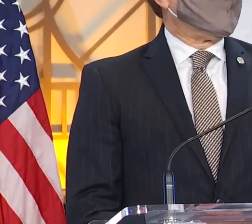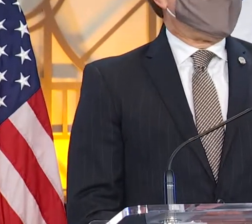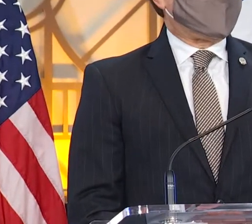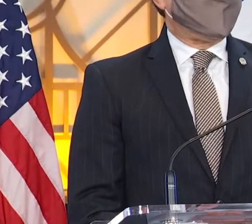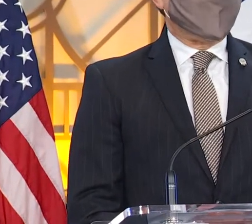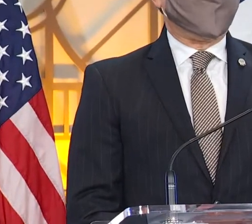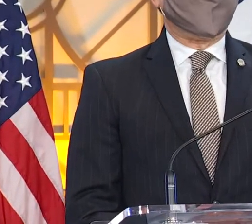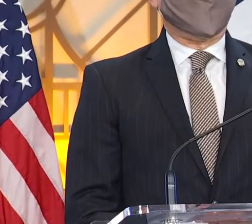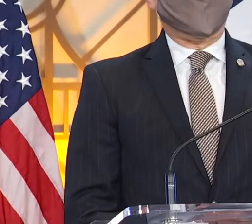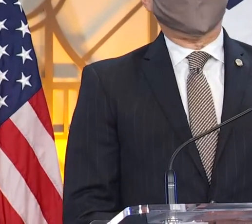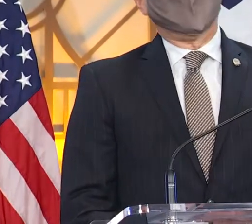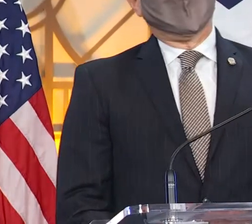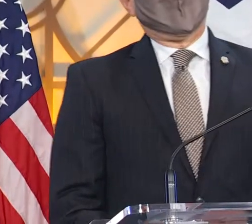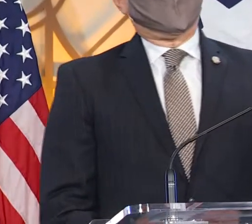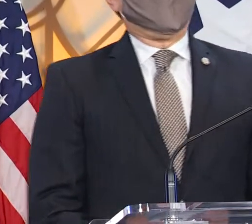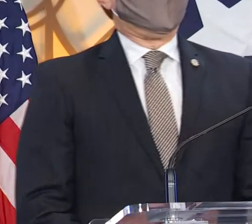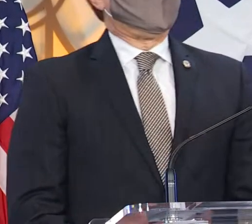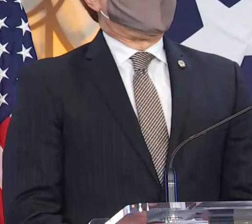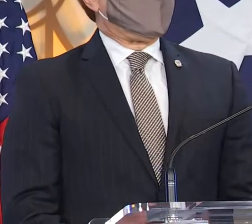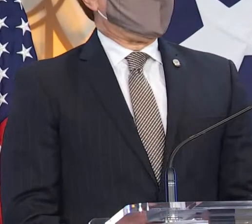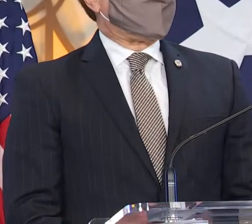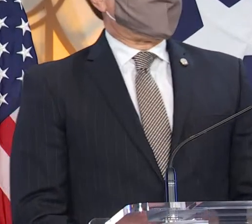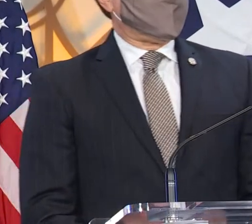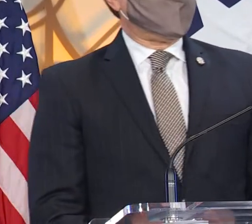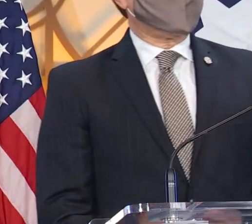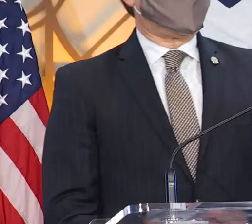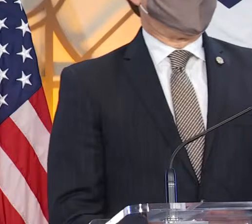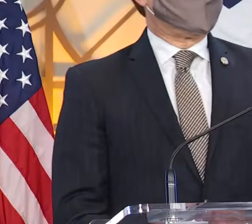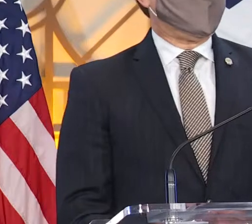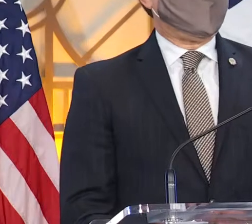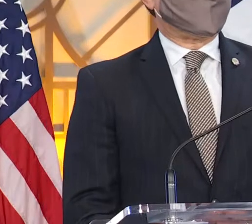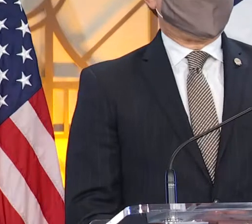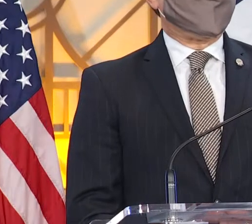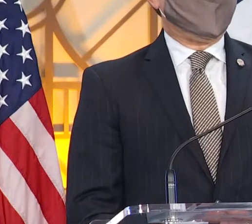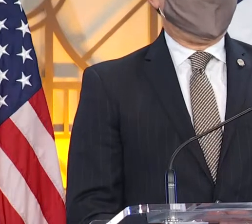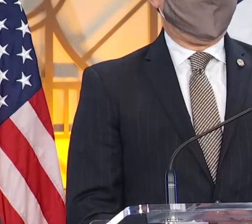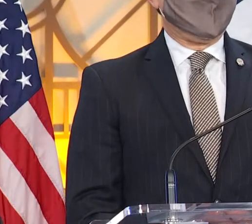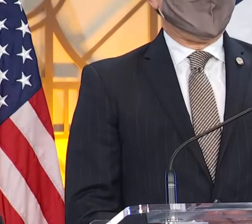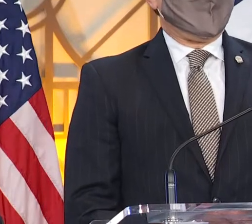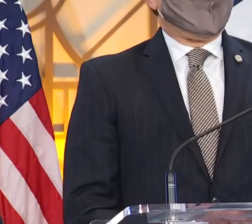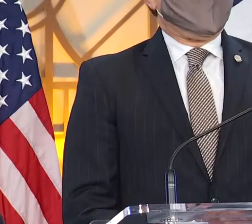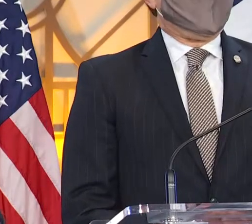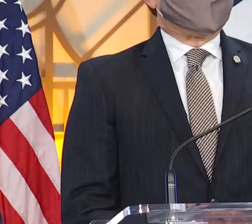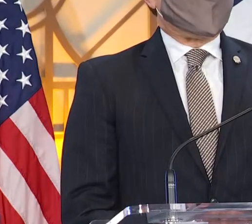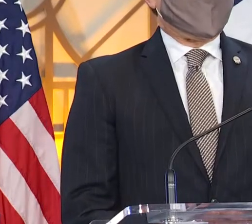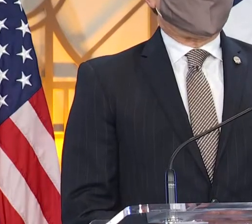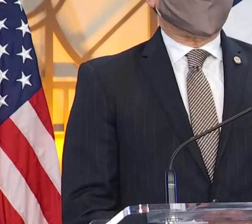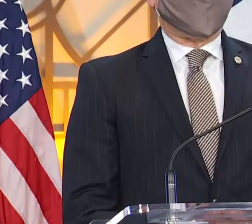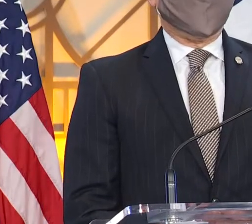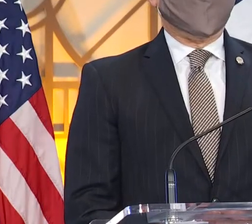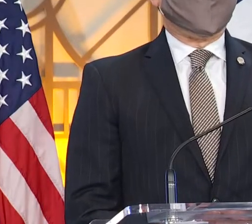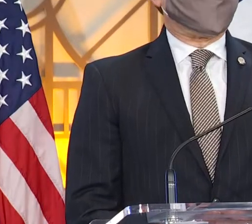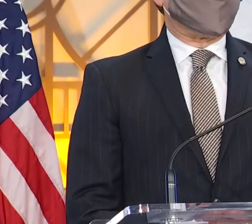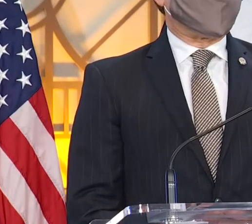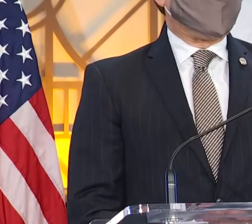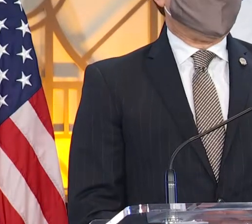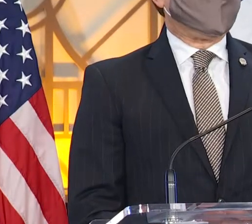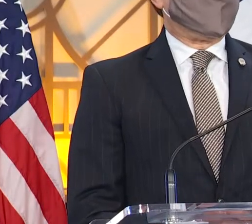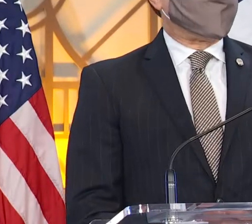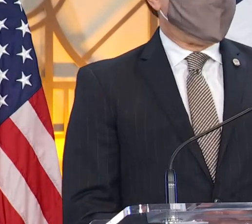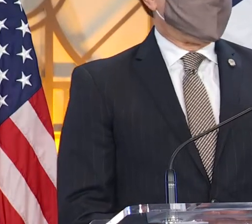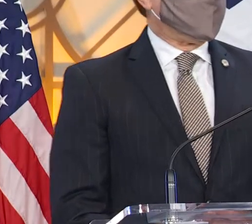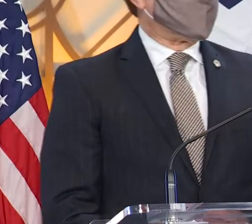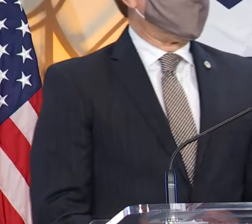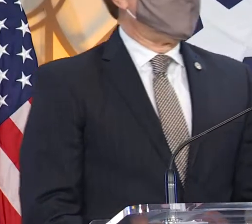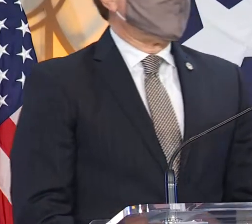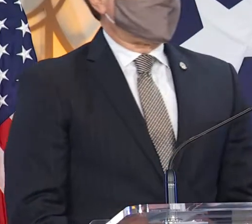Axiom acaba de anunciar que la estación comercial espacial será construida en su totalidad